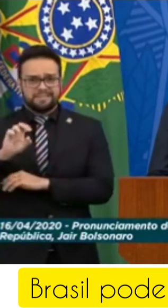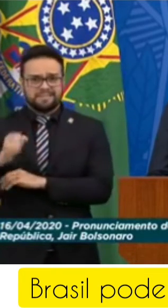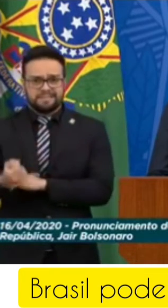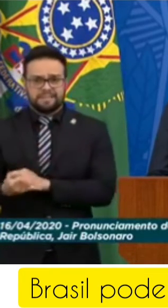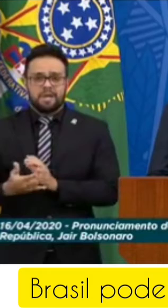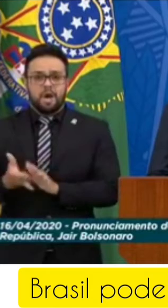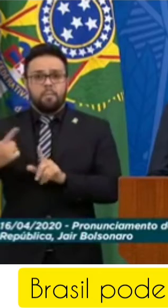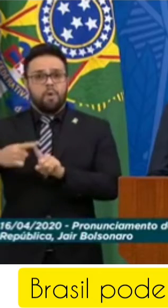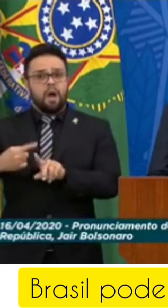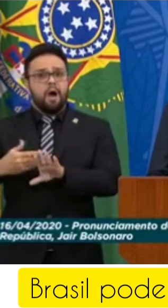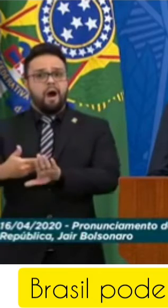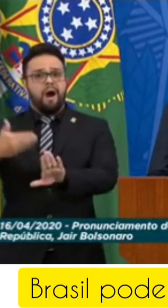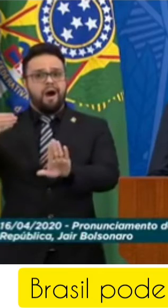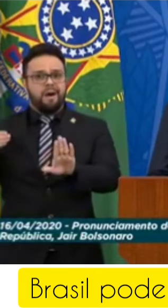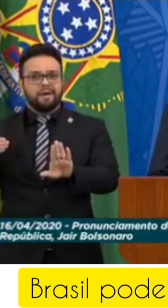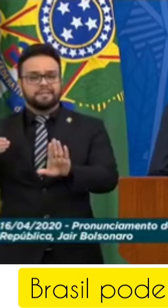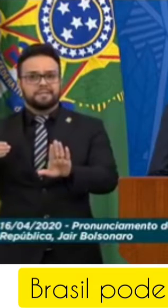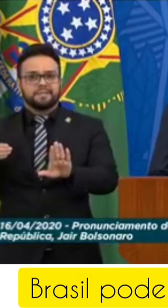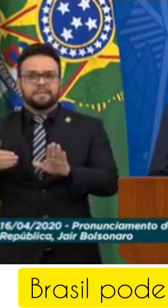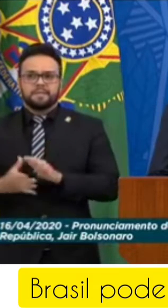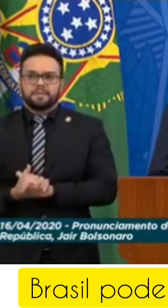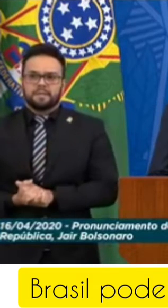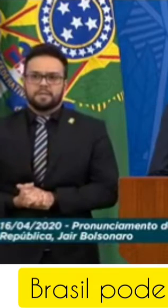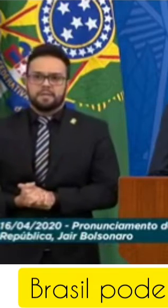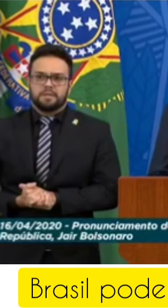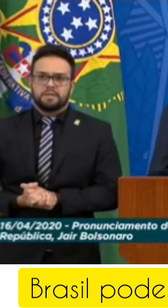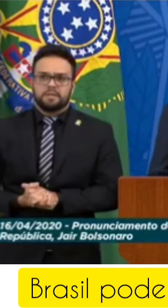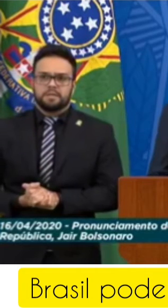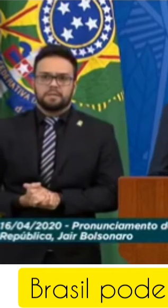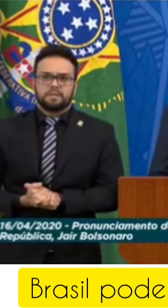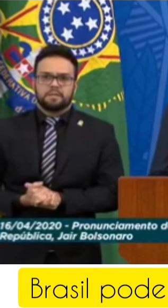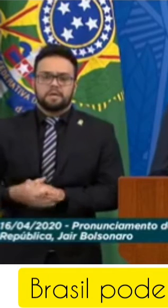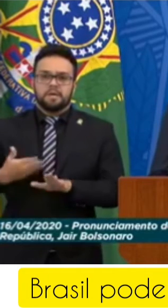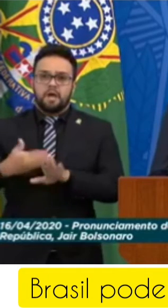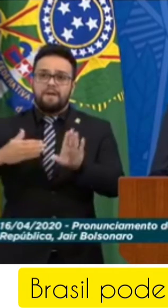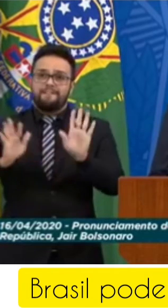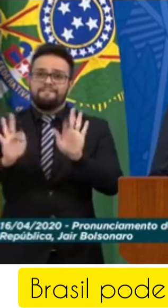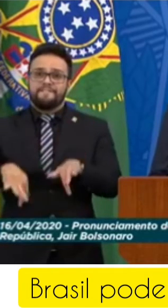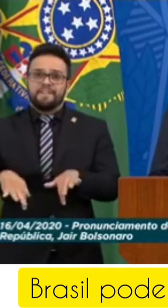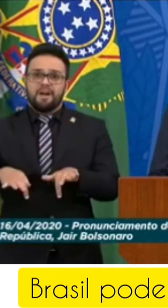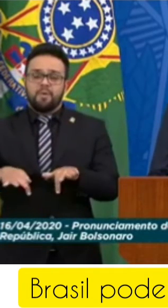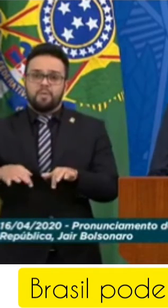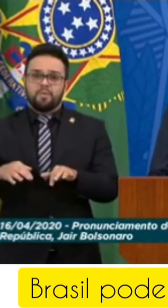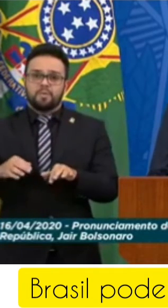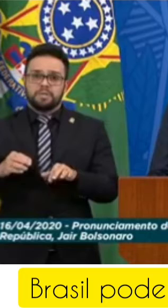praticamente voando no final do último trimestre.